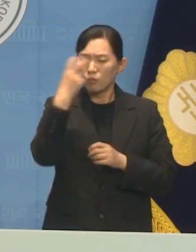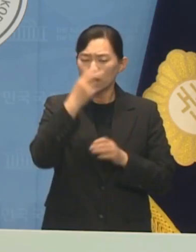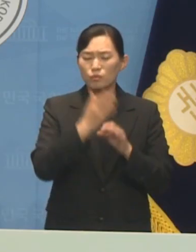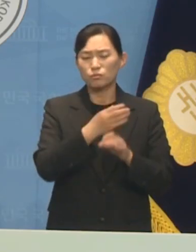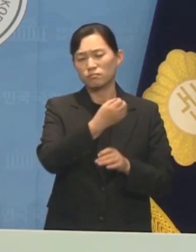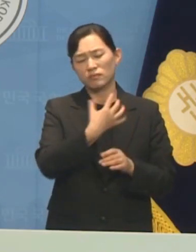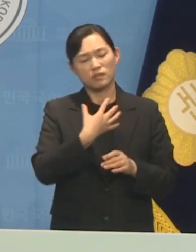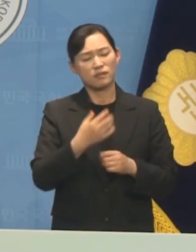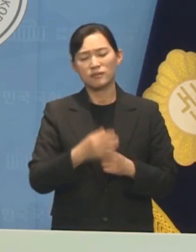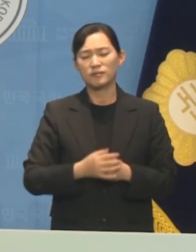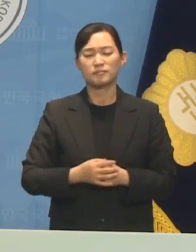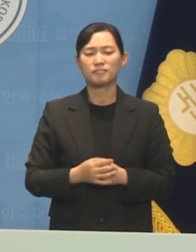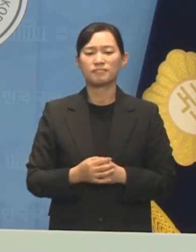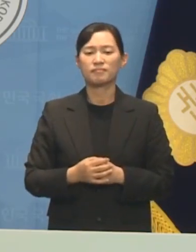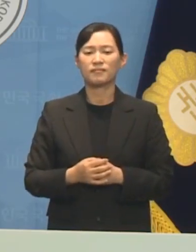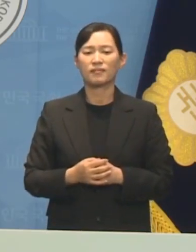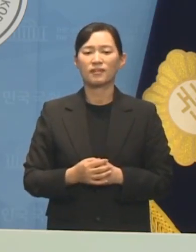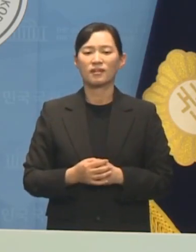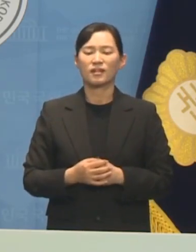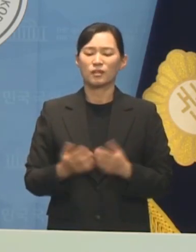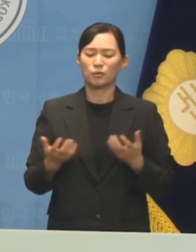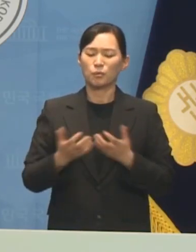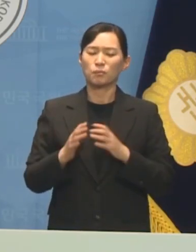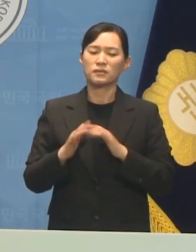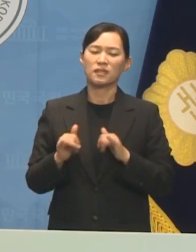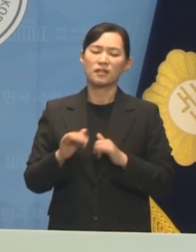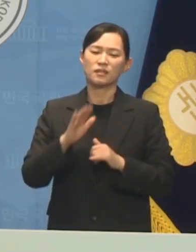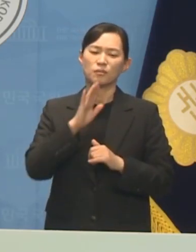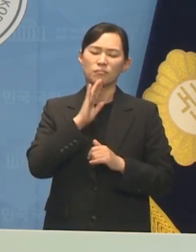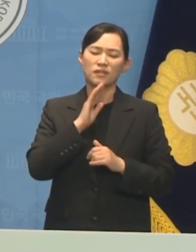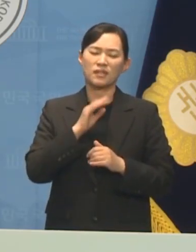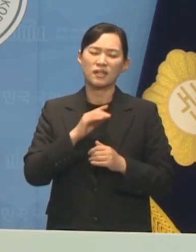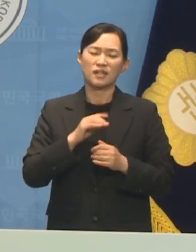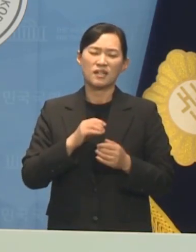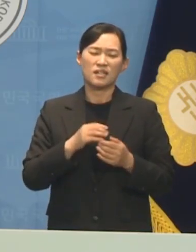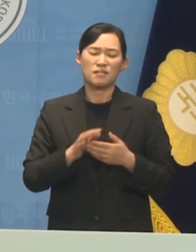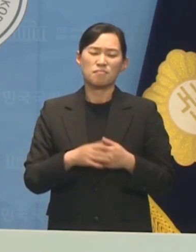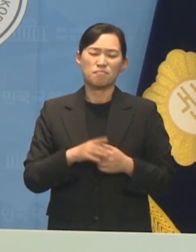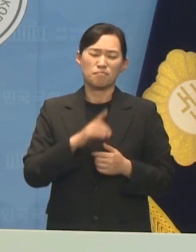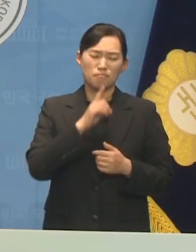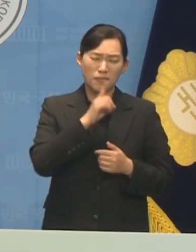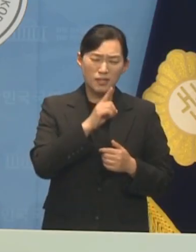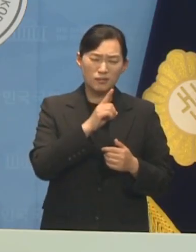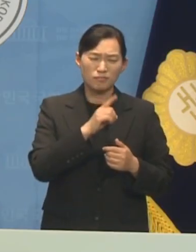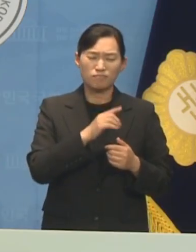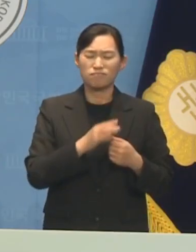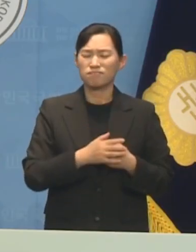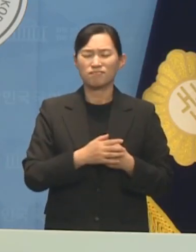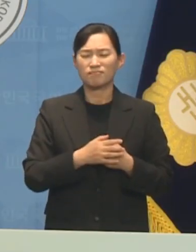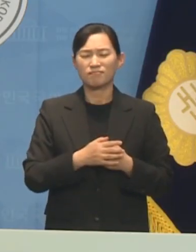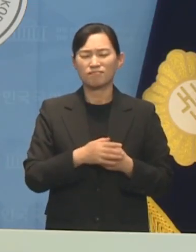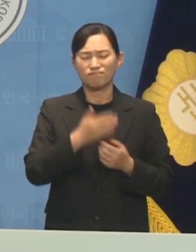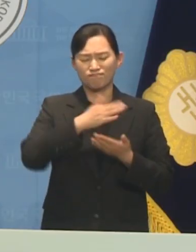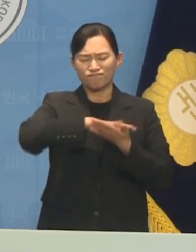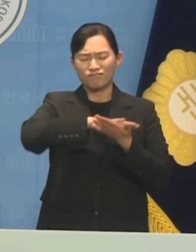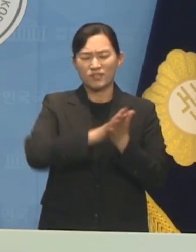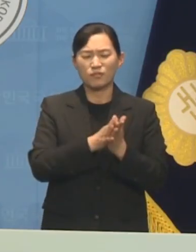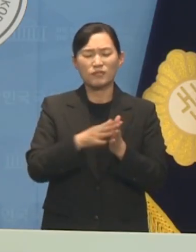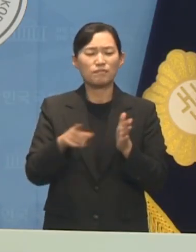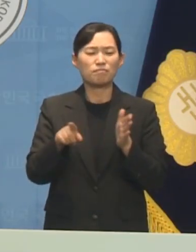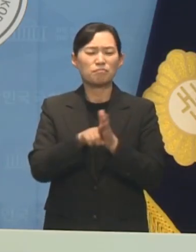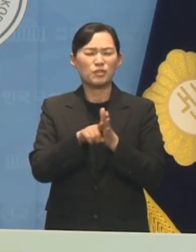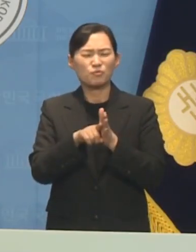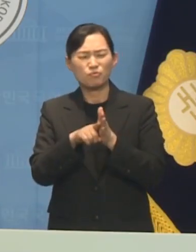있다는 사실입니다. 이는 노동자의 절박한 호소를 묵살하고 신뢰를 저버리는 명백한